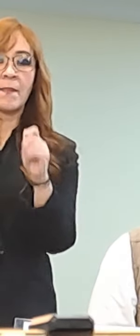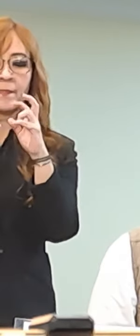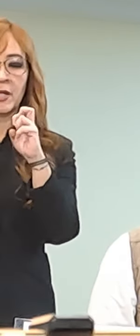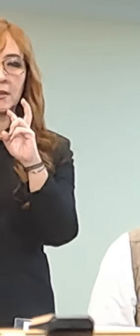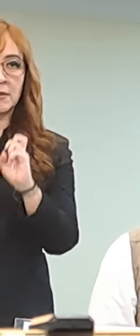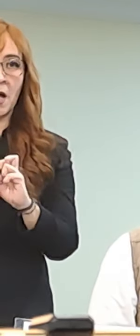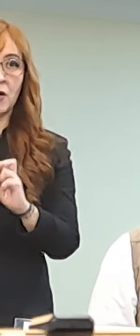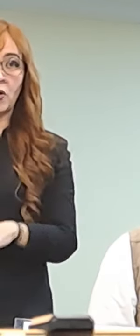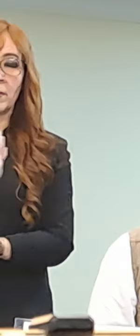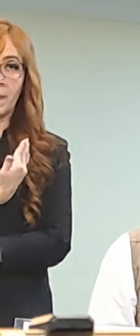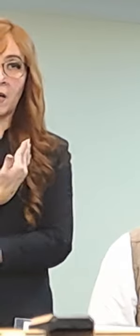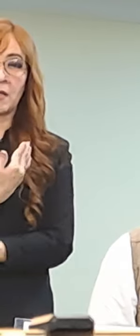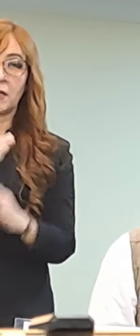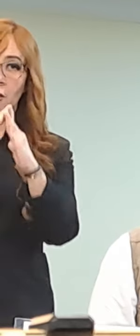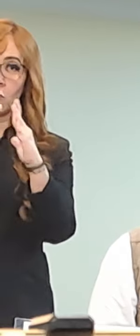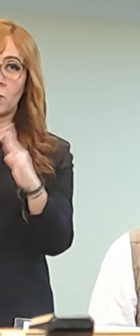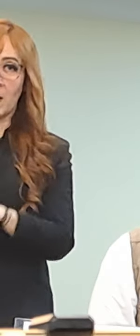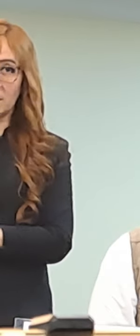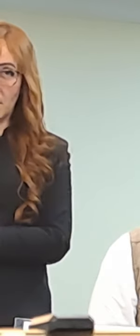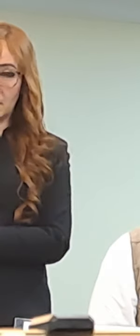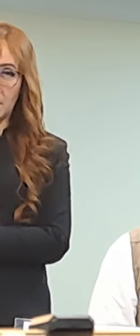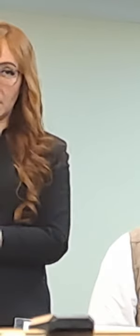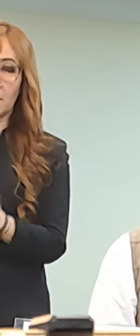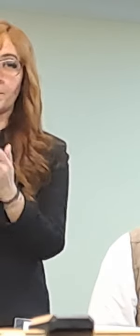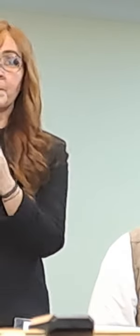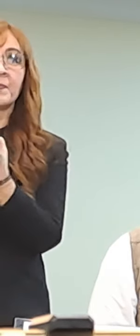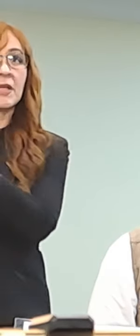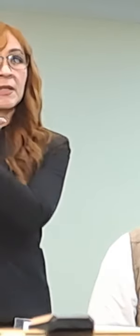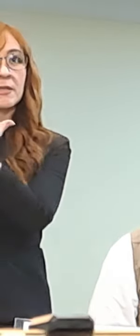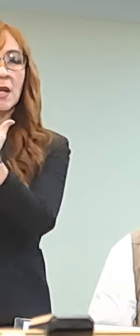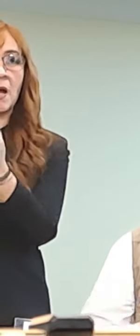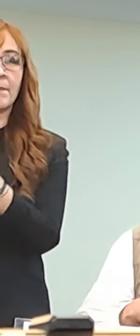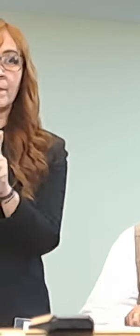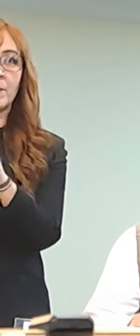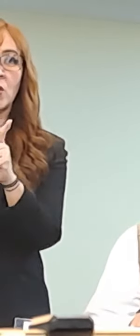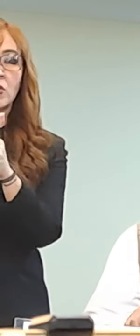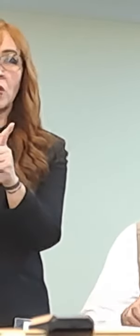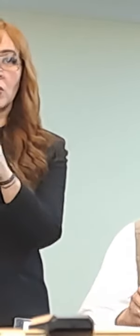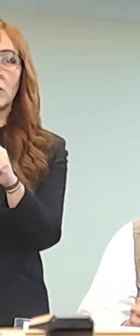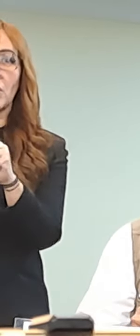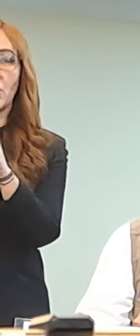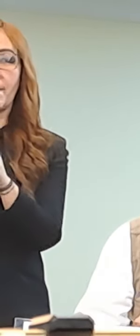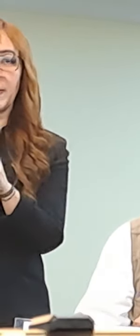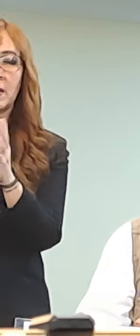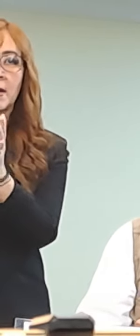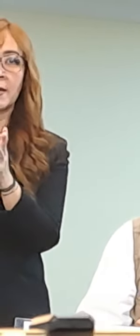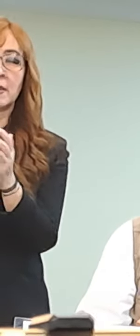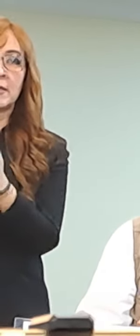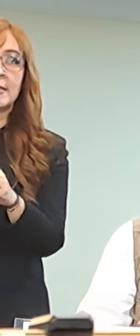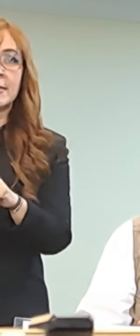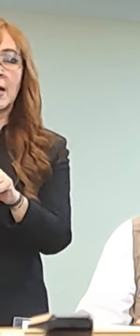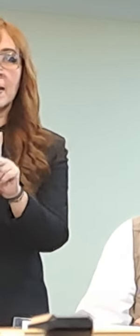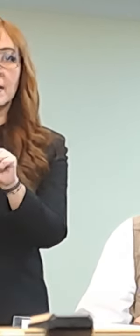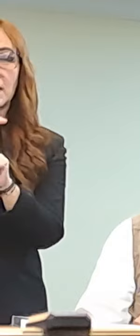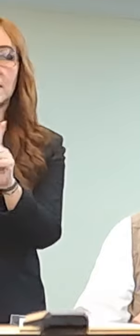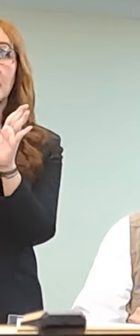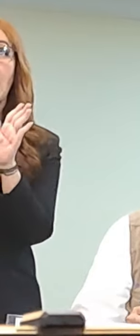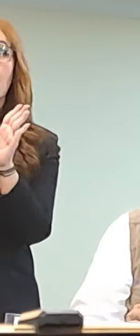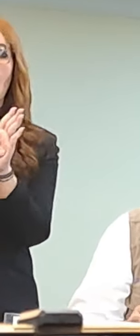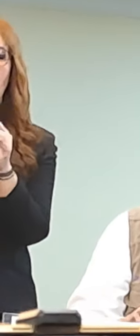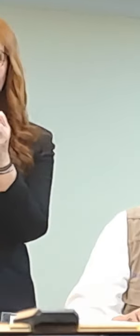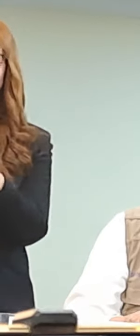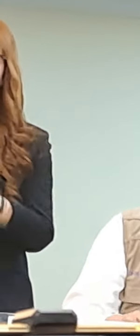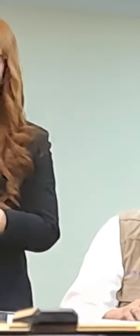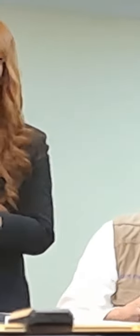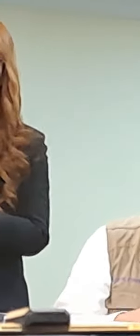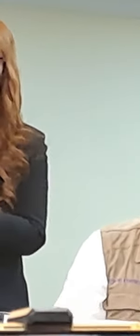pemeriksaan terhadap korban yaitu di Rumah Sakit Islam Pondokopi dan di Rumah Sakit Premier Jatinegara, tanda-tanda tersebut ditemukan dalam